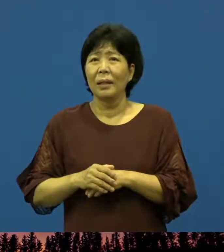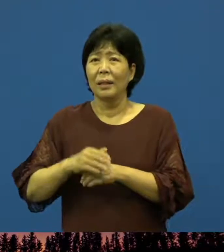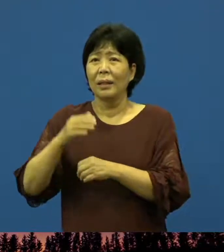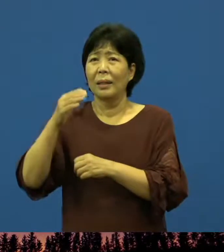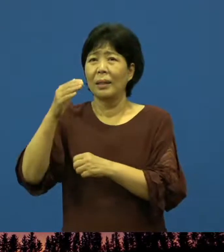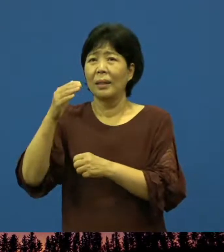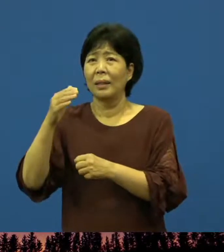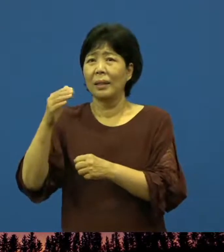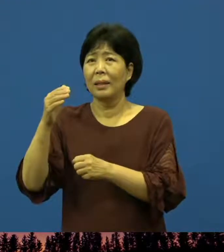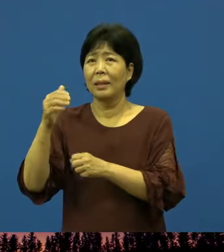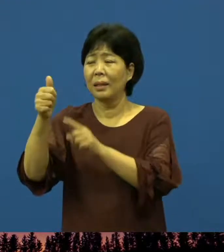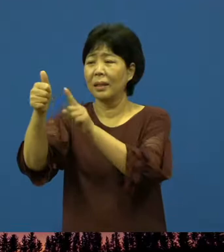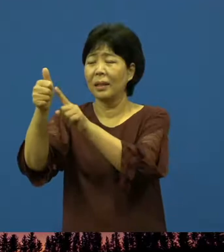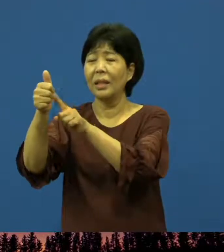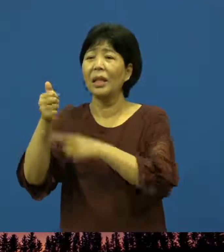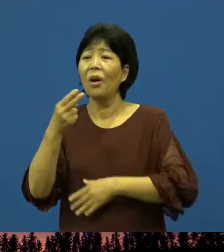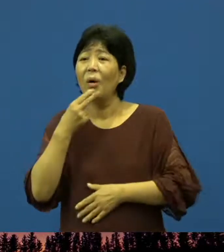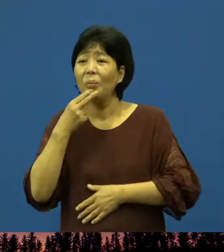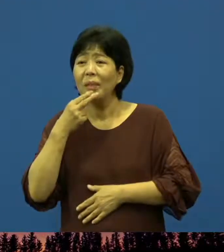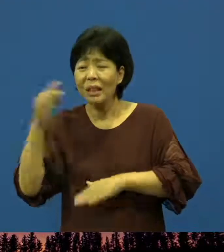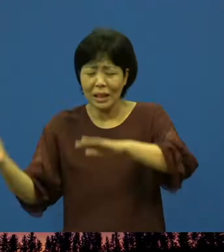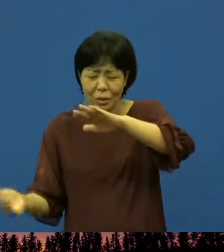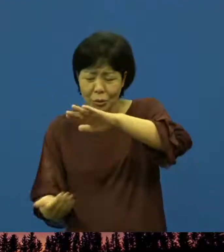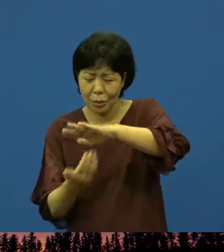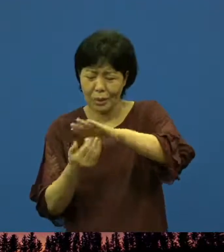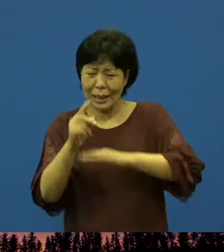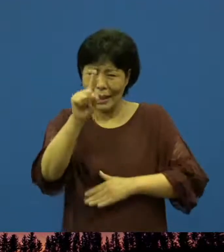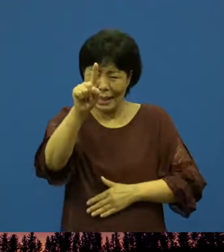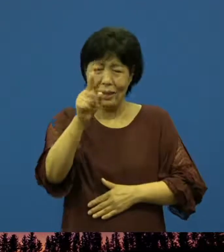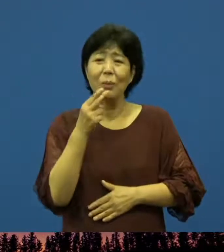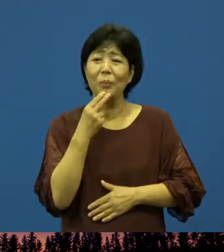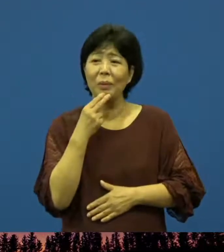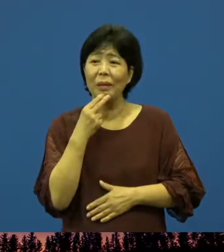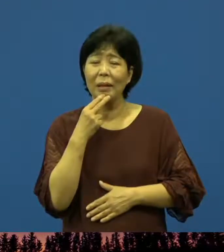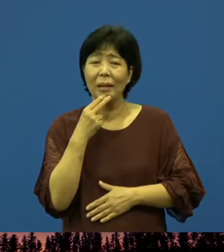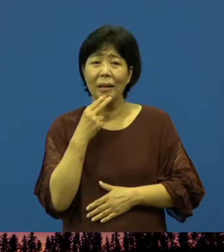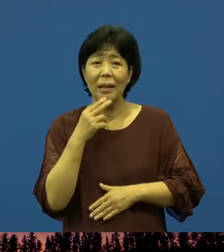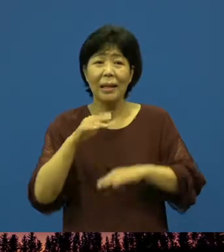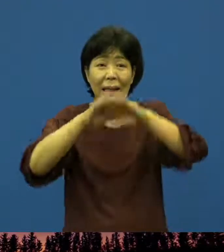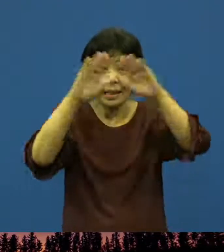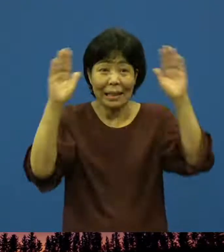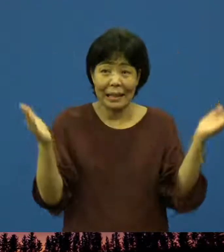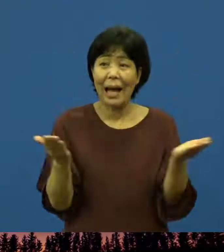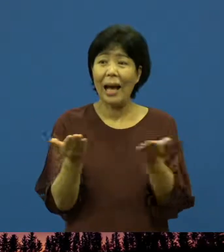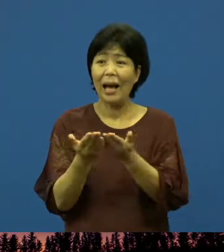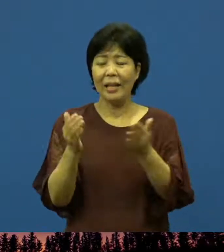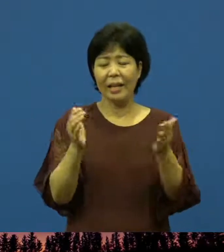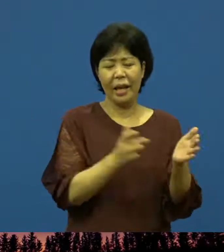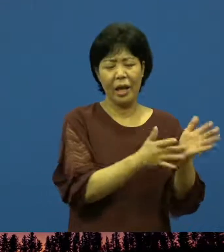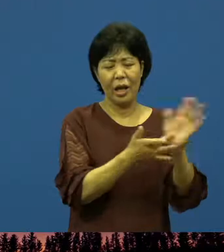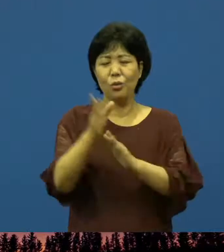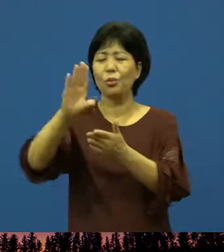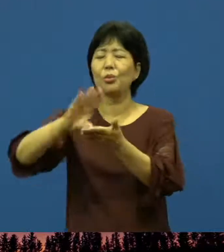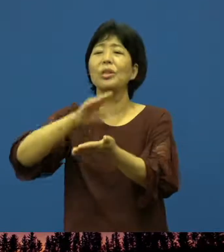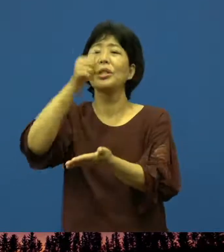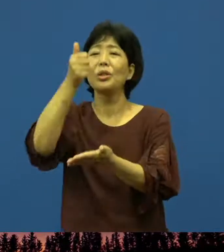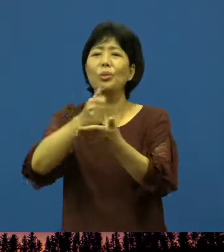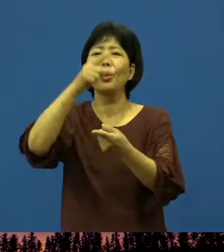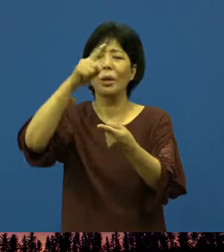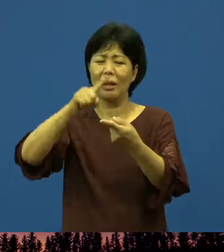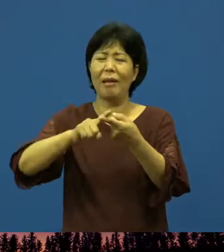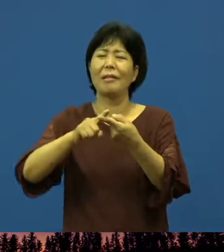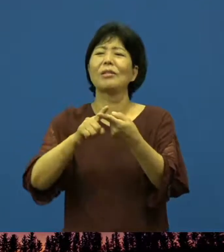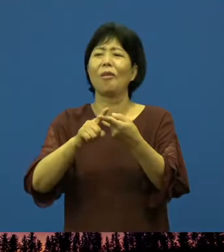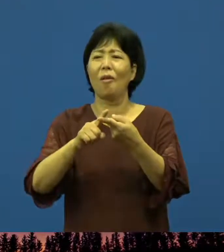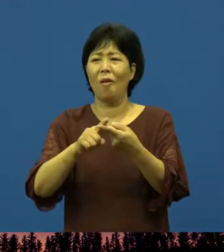된 것이 없으니라. 누구에 대해서 얘기하는 것 같습니까? 예수 그리스도라. 굉장히 어려운